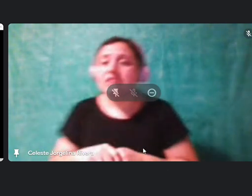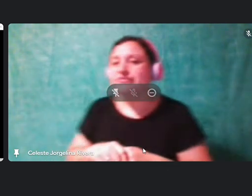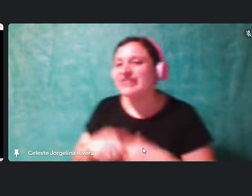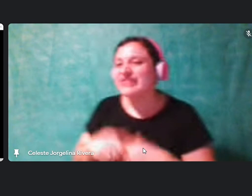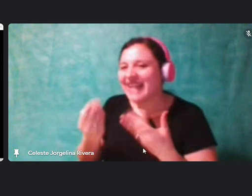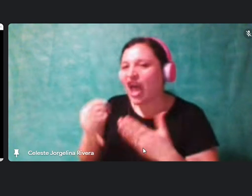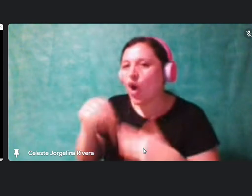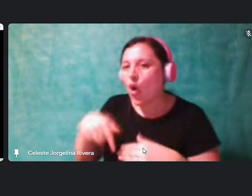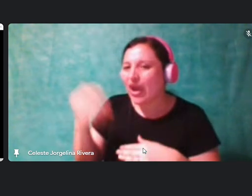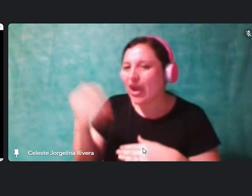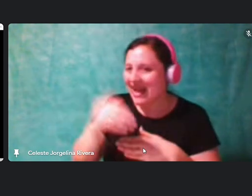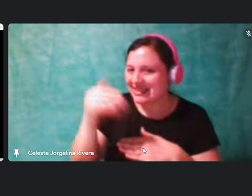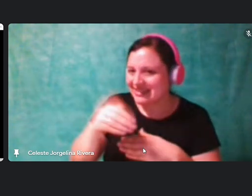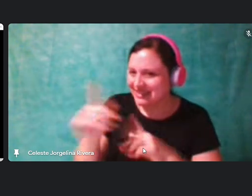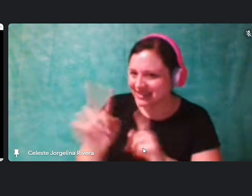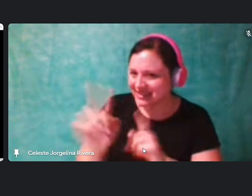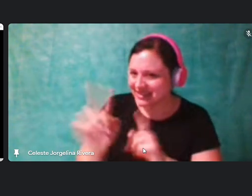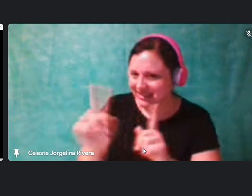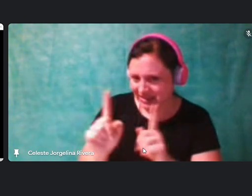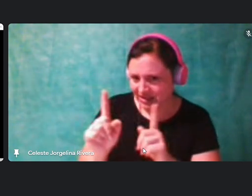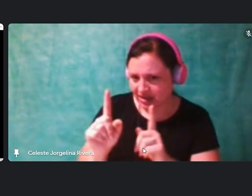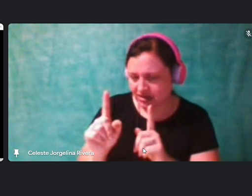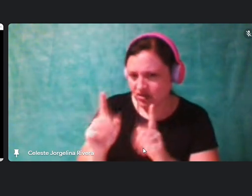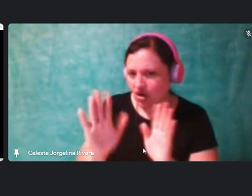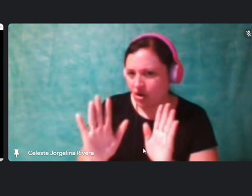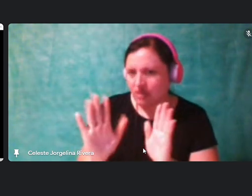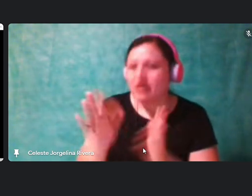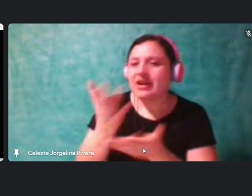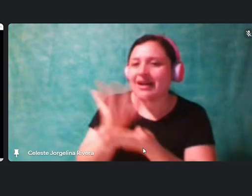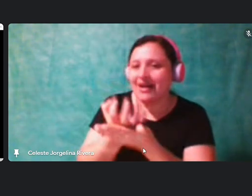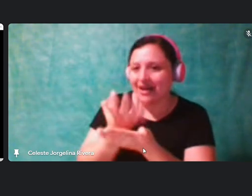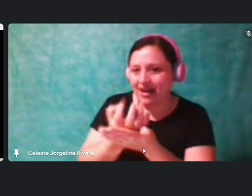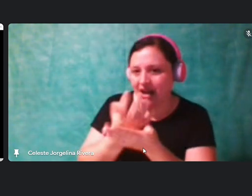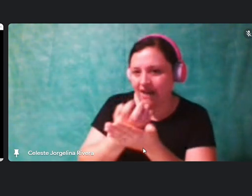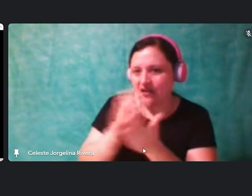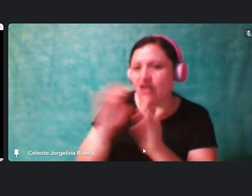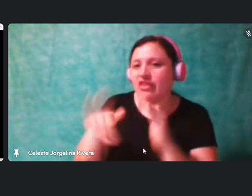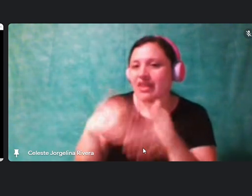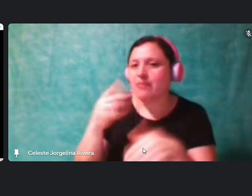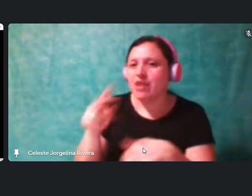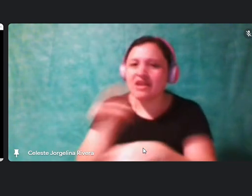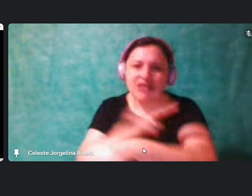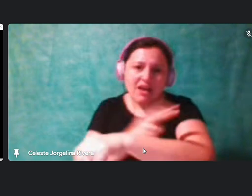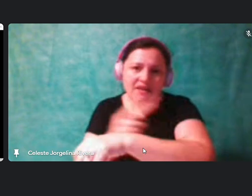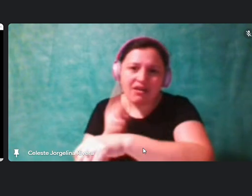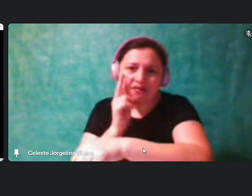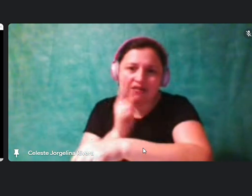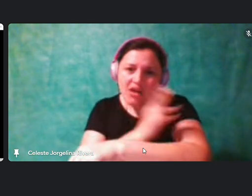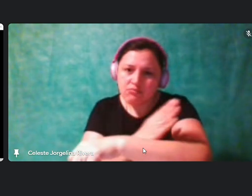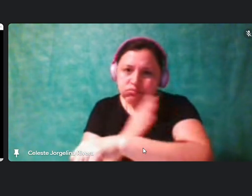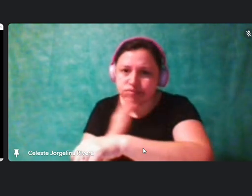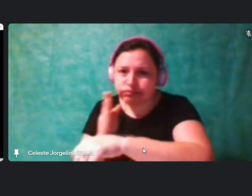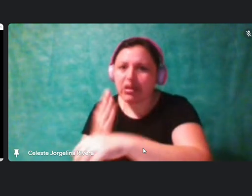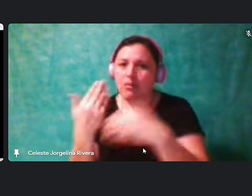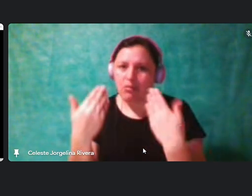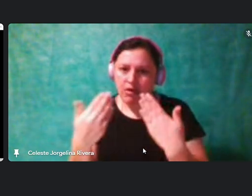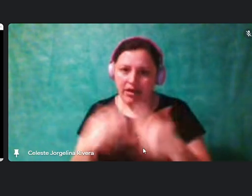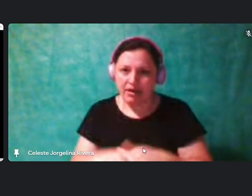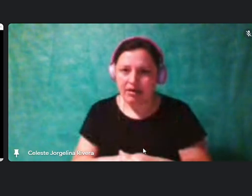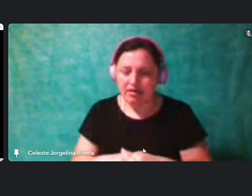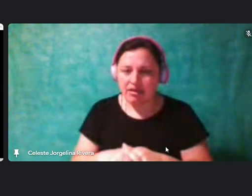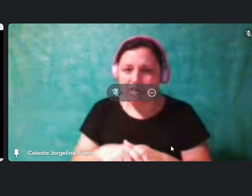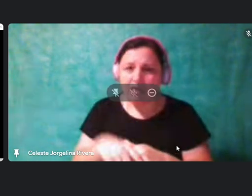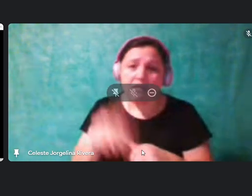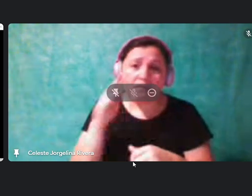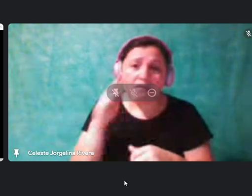la clase grabada. Así que cualquier duda, los que están mirando el video, me consultan. ¿Sí? No, la idea